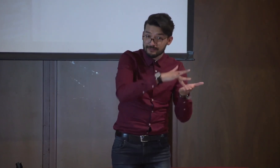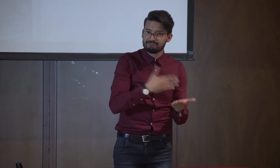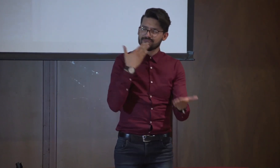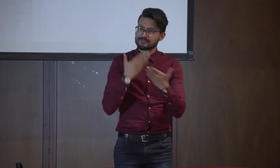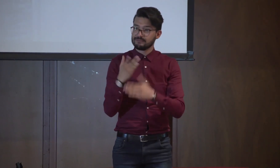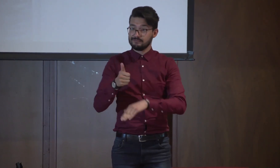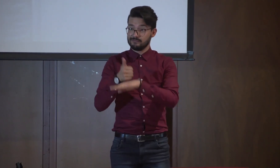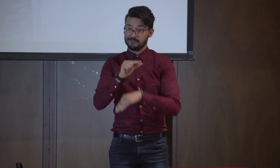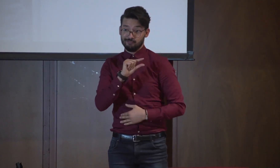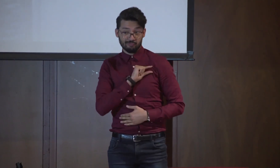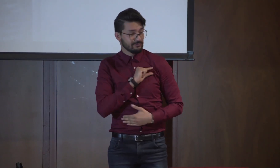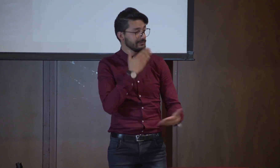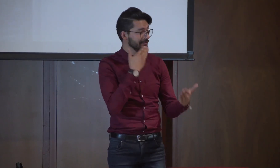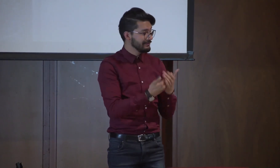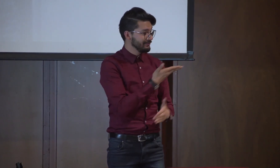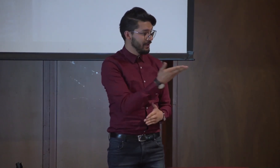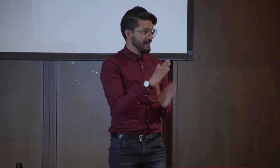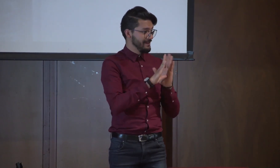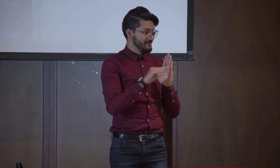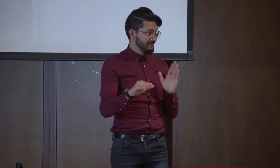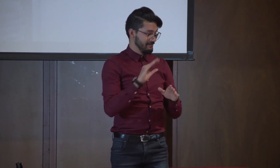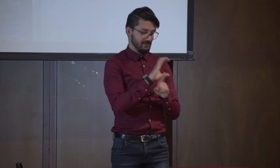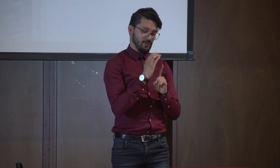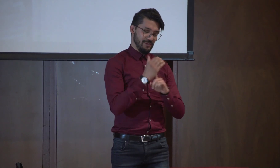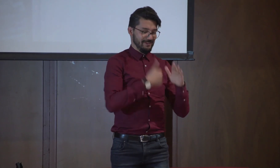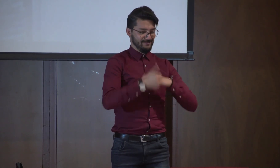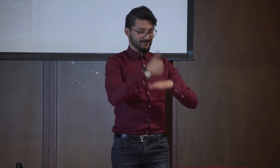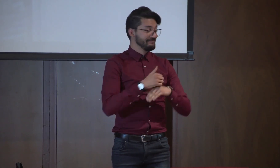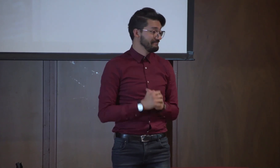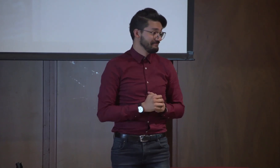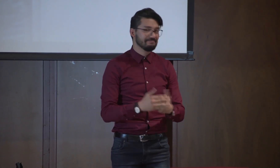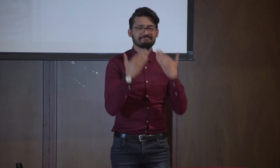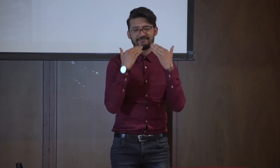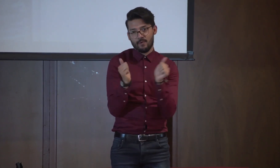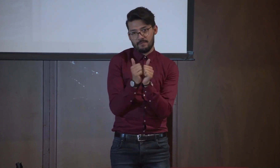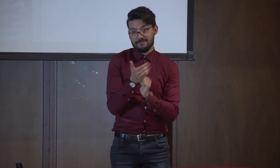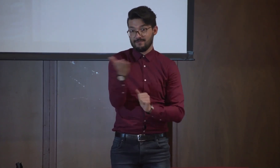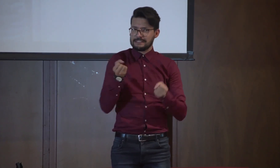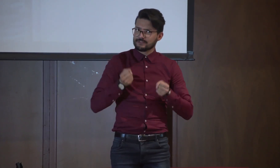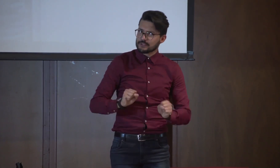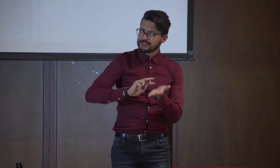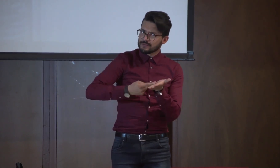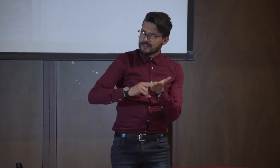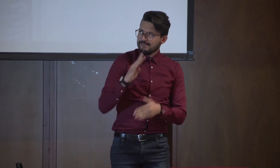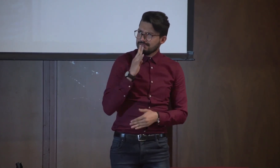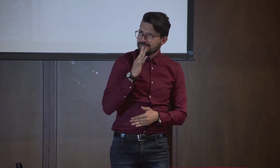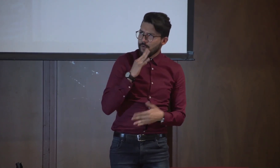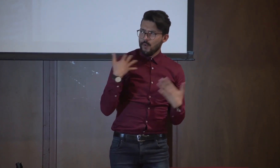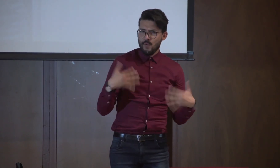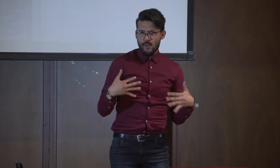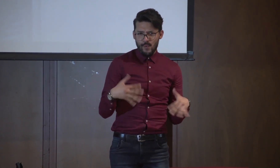podrán también pasar a disfrutar de un refrigerio que se ha preparado. Entonces agradecemos a los asistentes, a los directivos, a